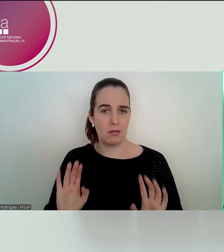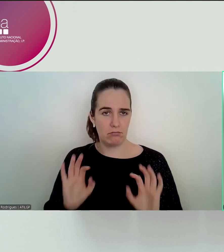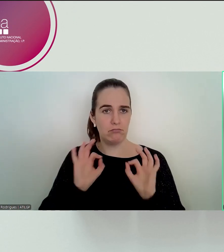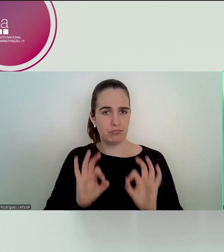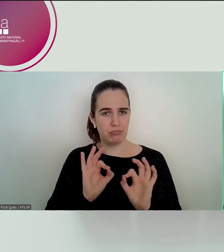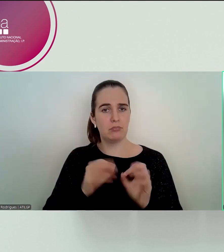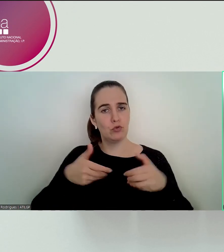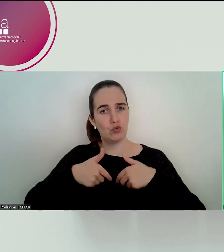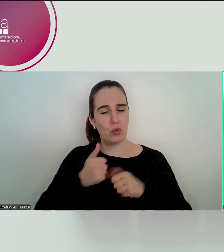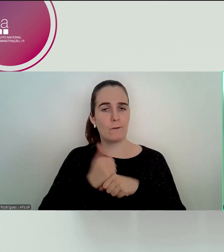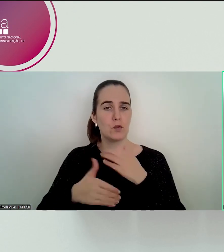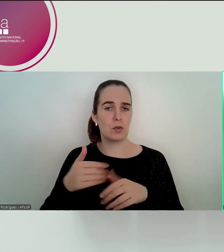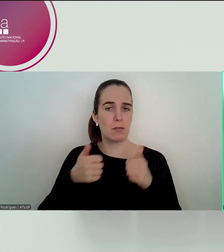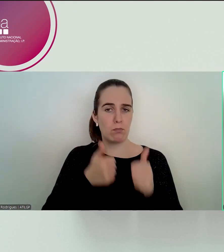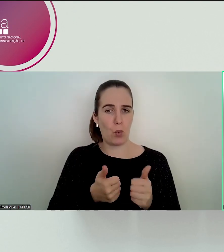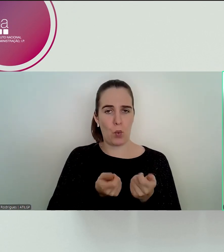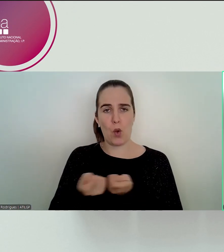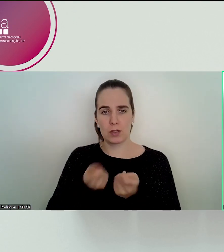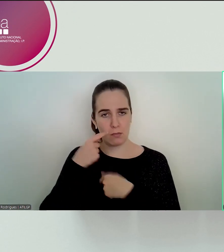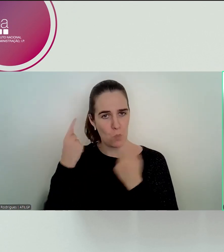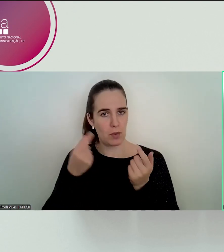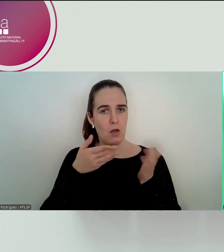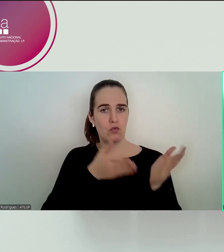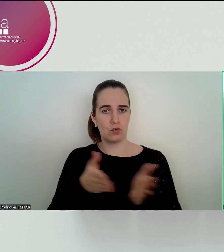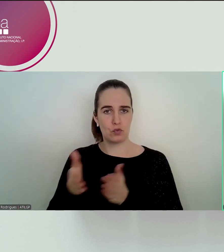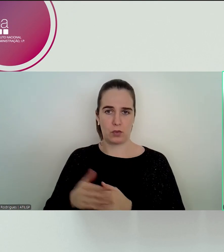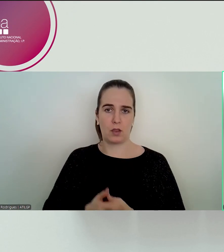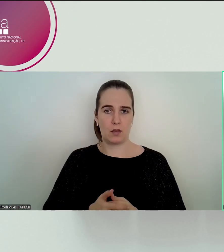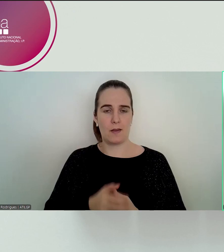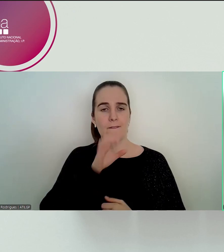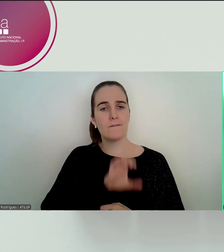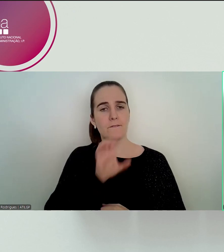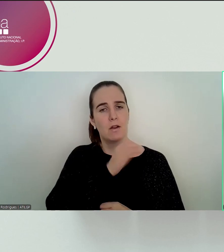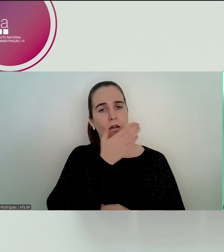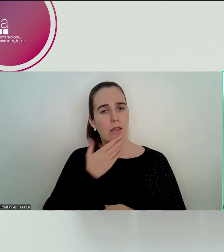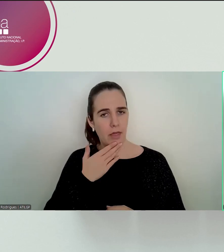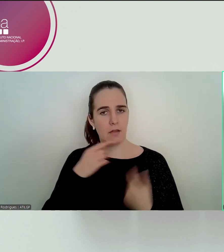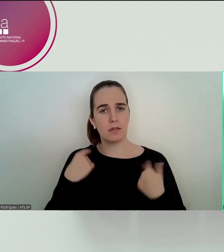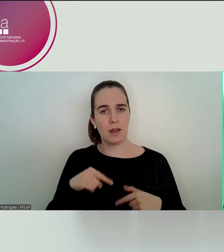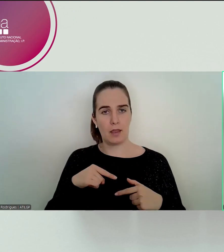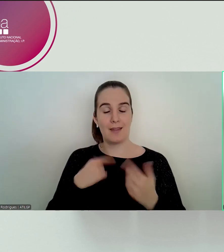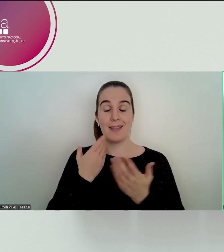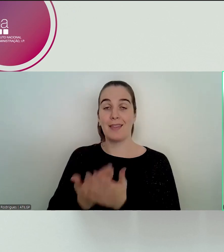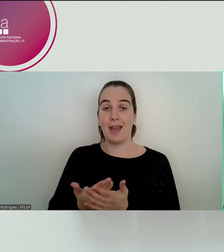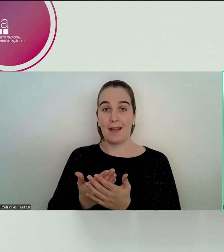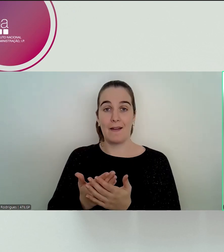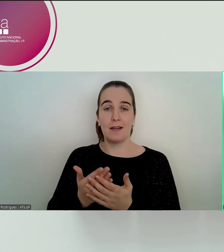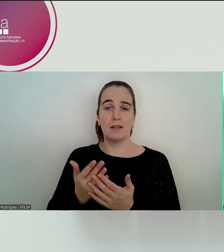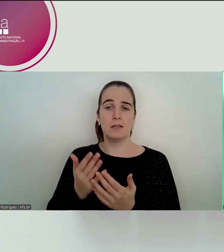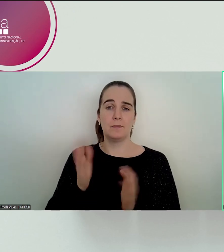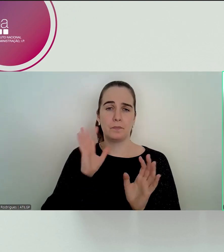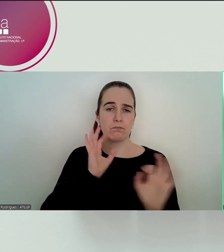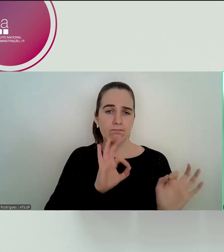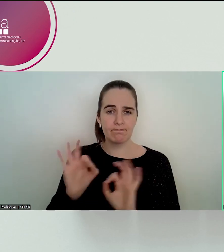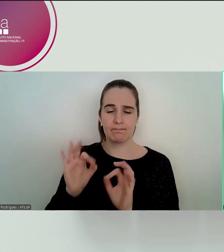bom funcionamento das organizações públicas, portanto, de forma eficiente, garantindo a preservação